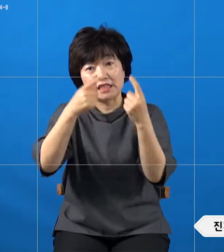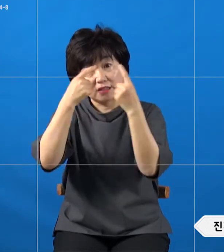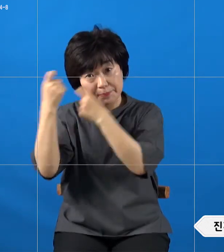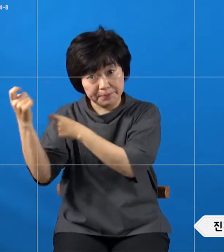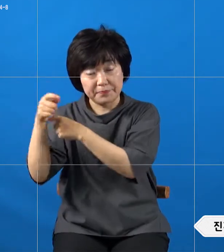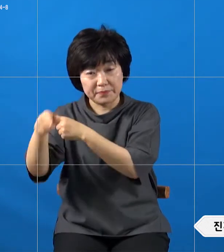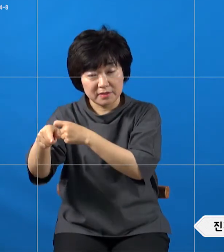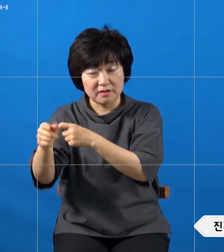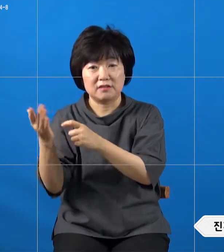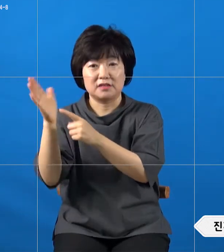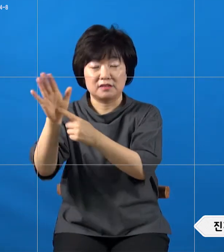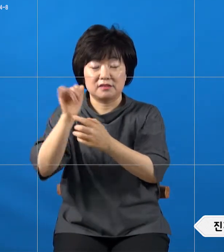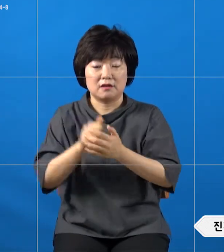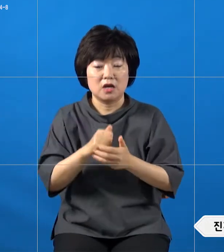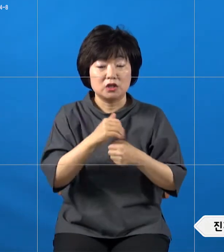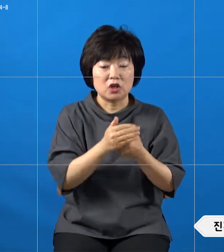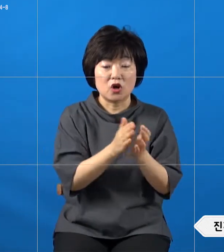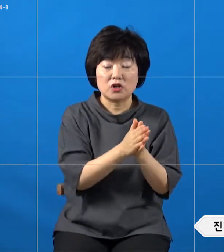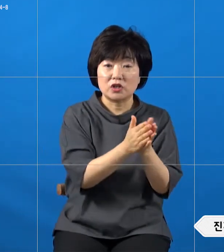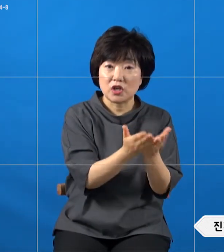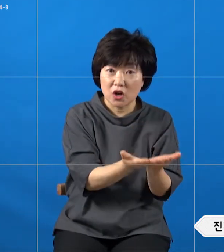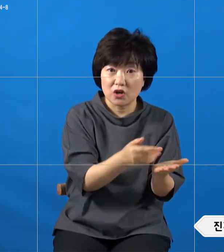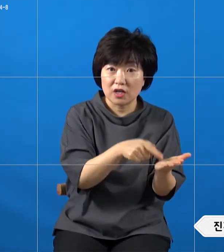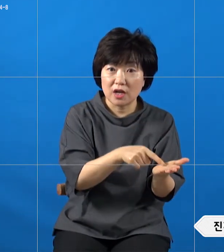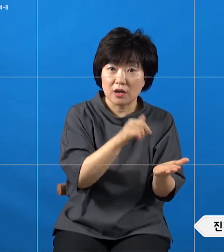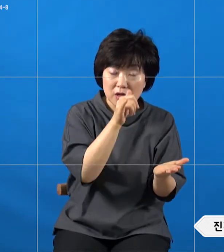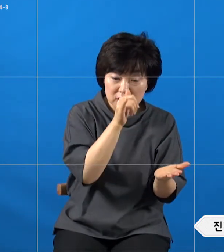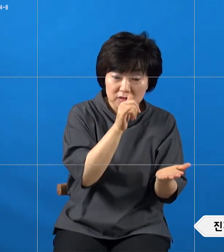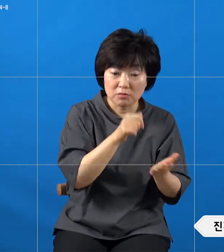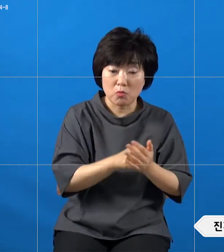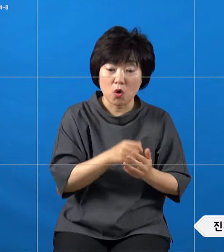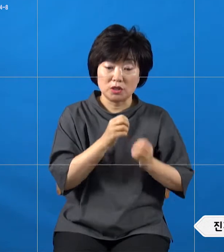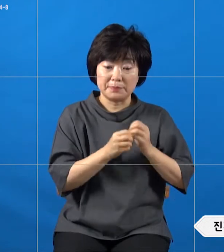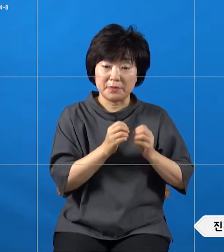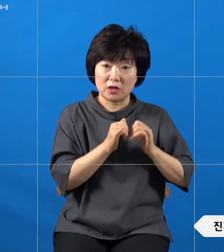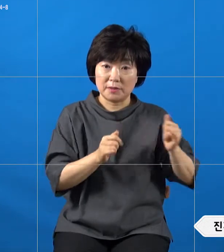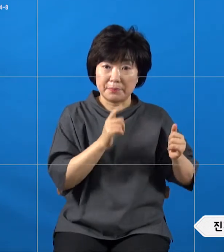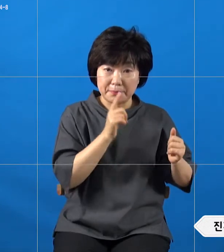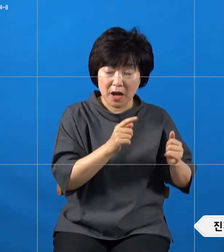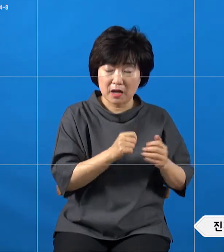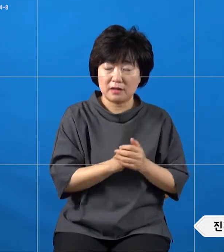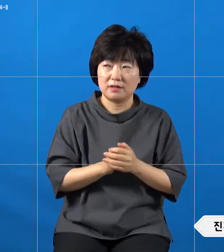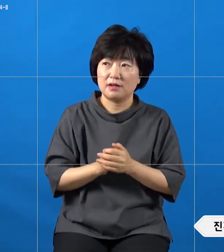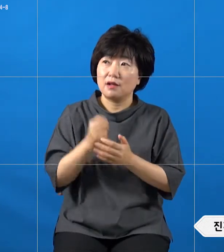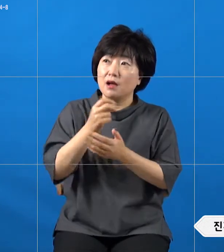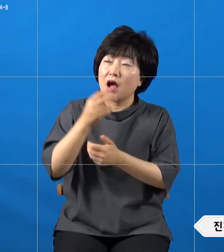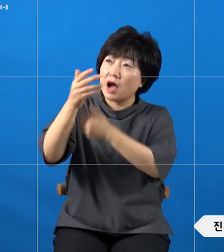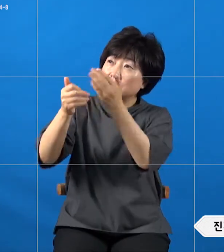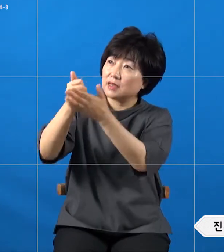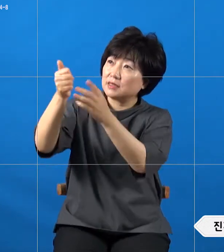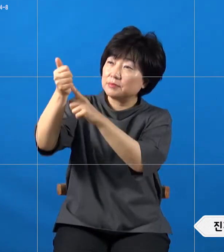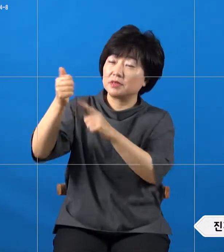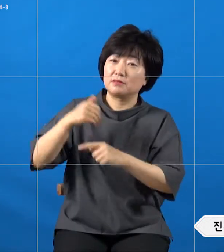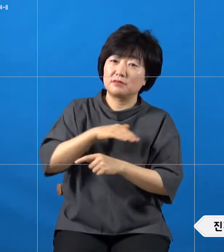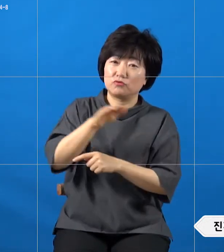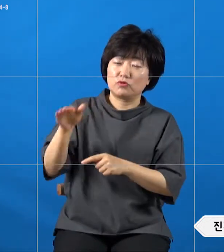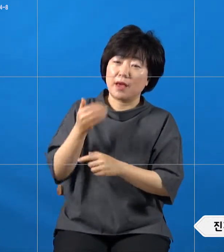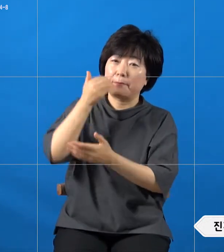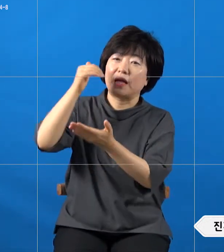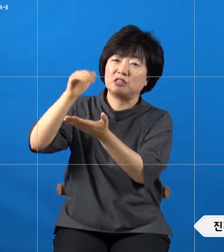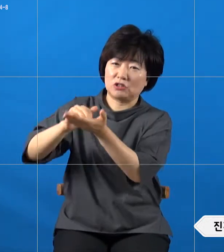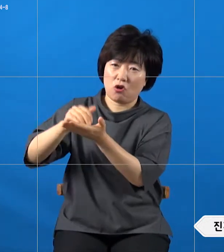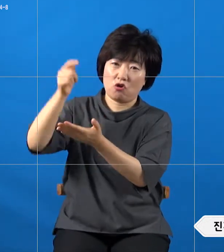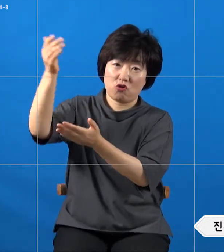시편 기자는 고백합니다. 하나님은 우리의 반석이시다. 하나님은 요동치 아니하시는 우리의